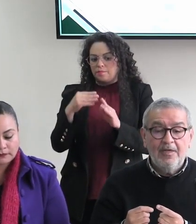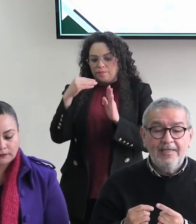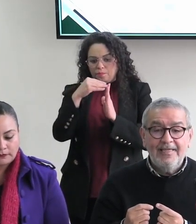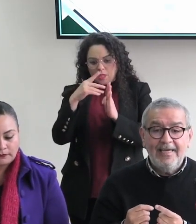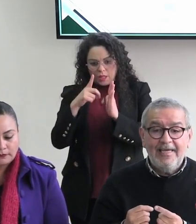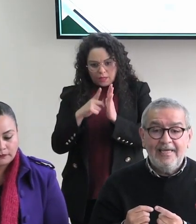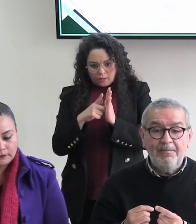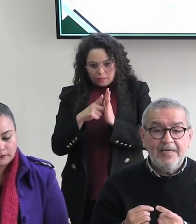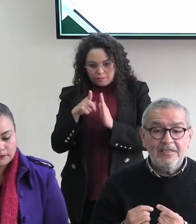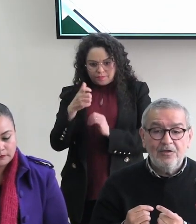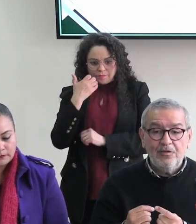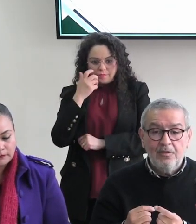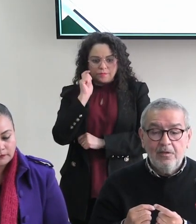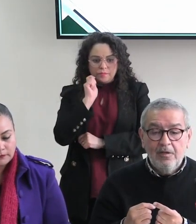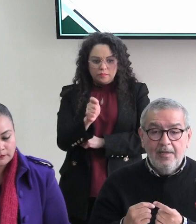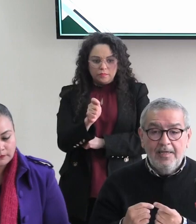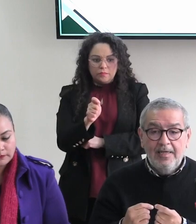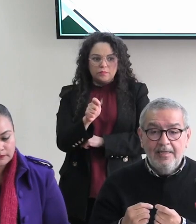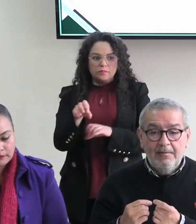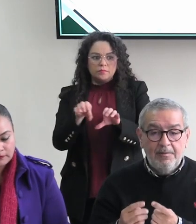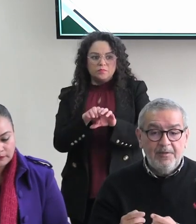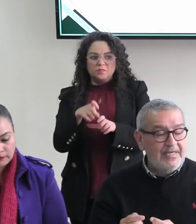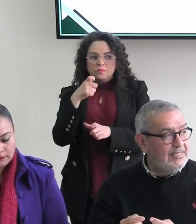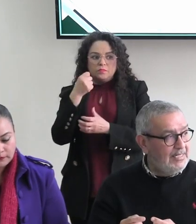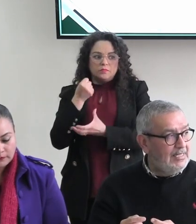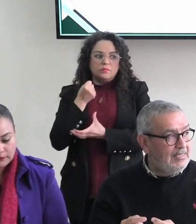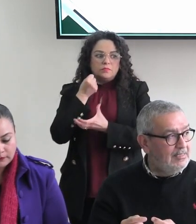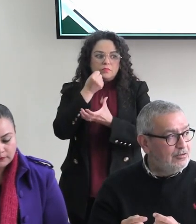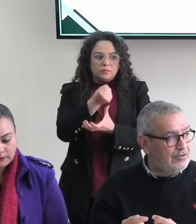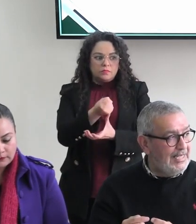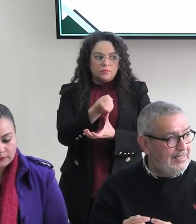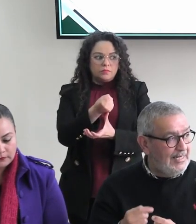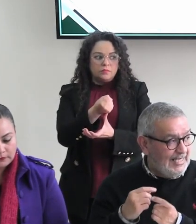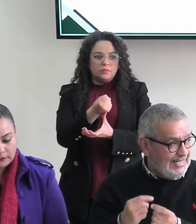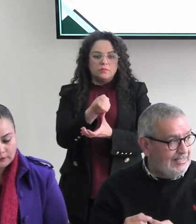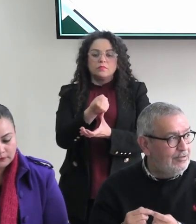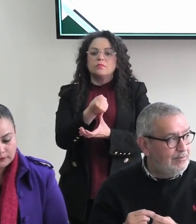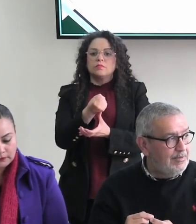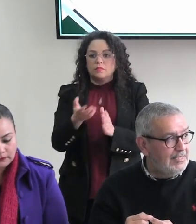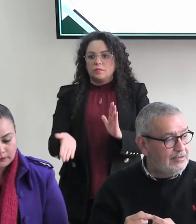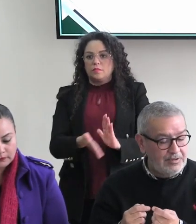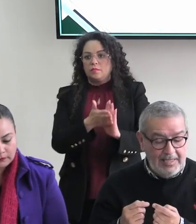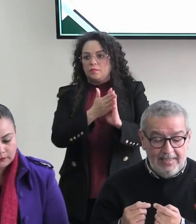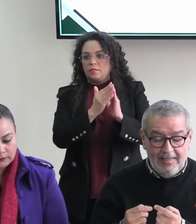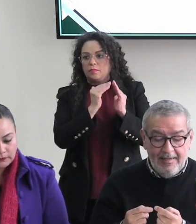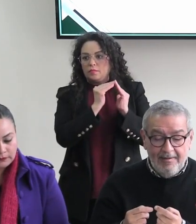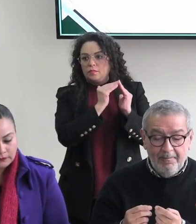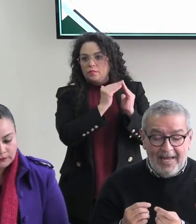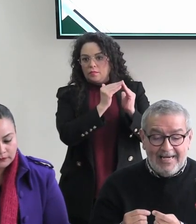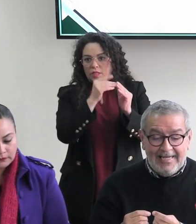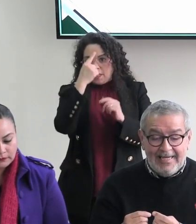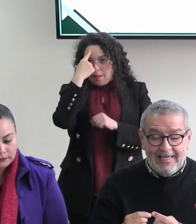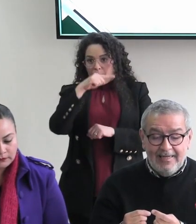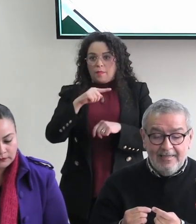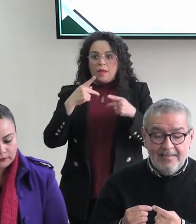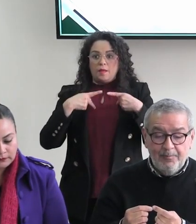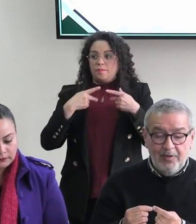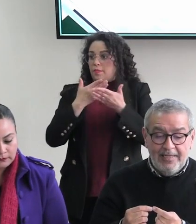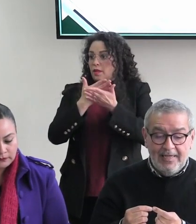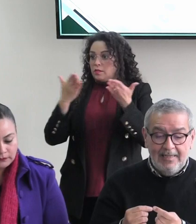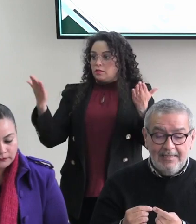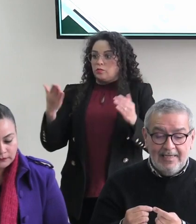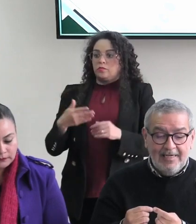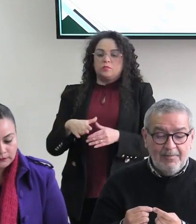mecanismos de inversión en vivienda social, en el caso de vivienda social, para que